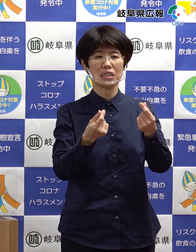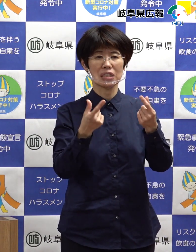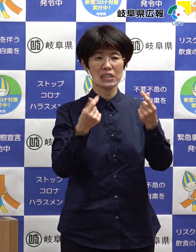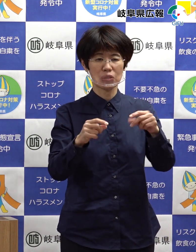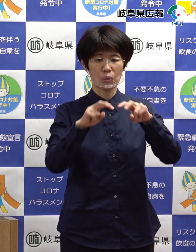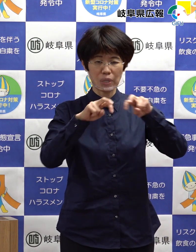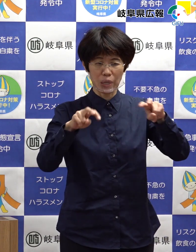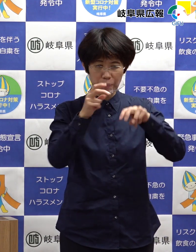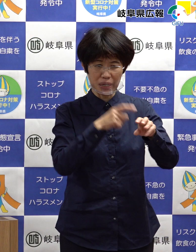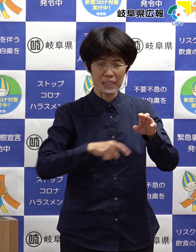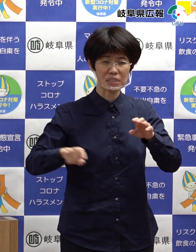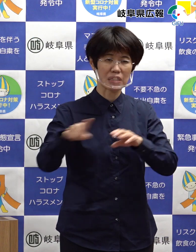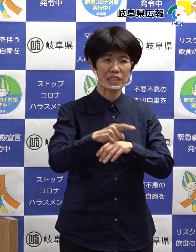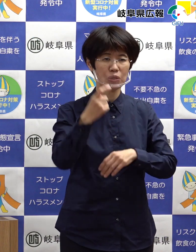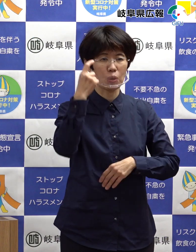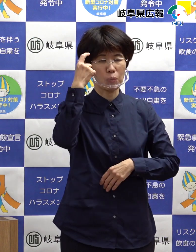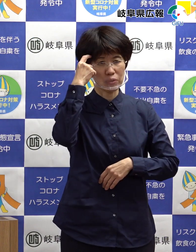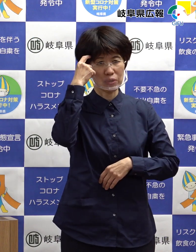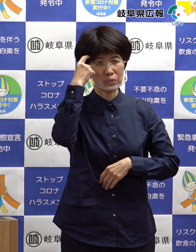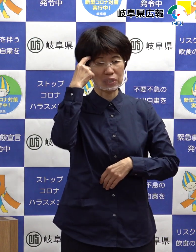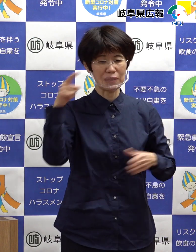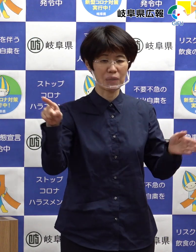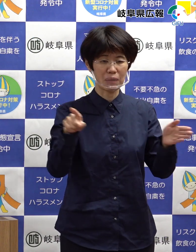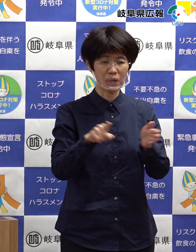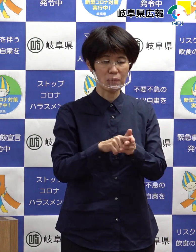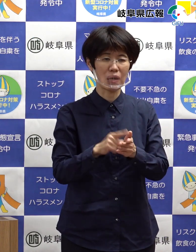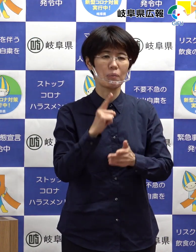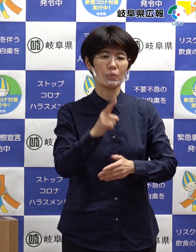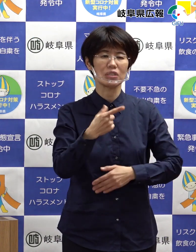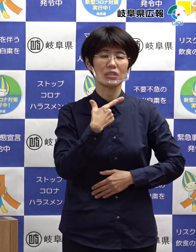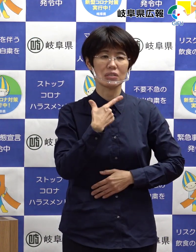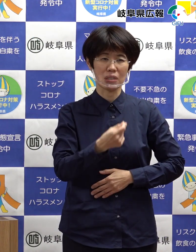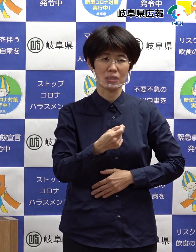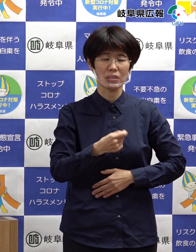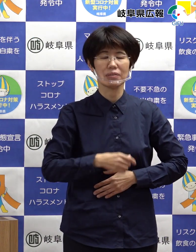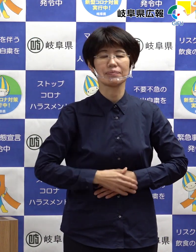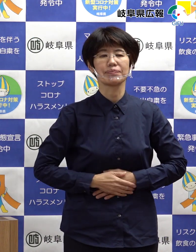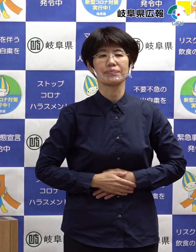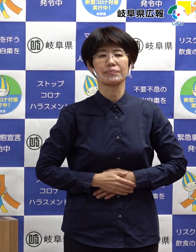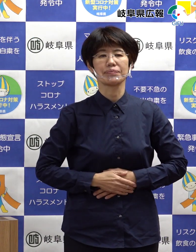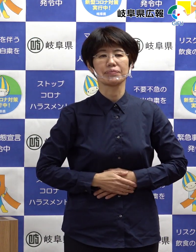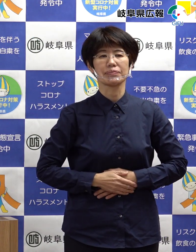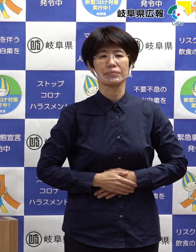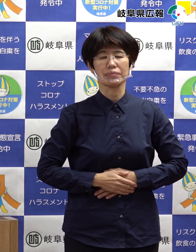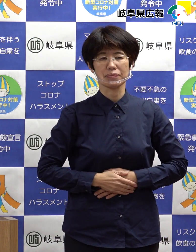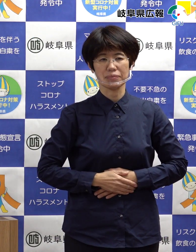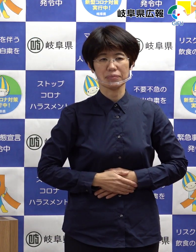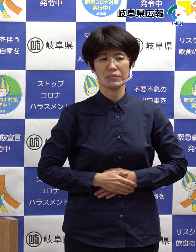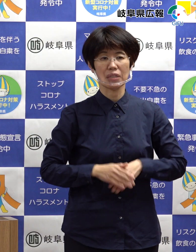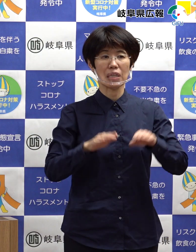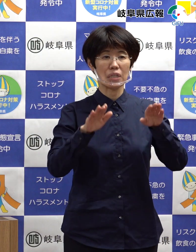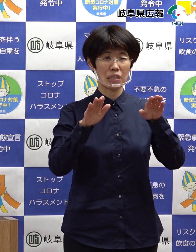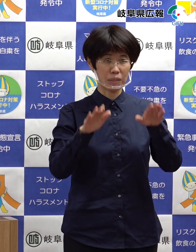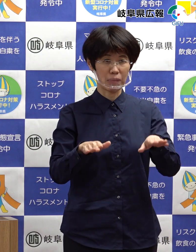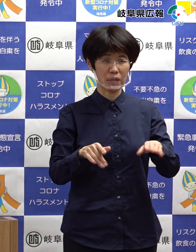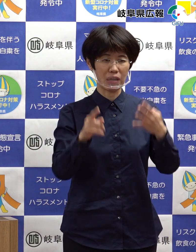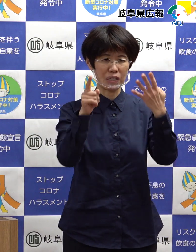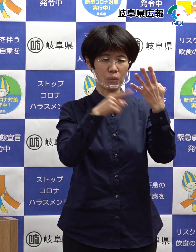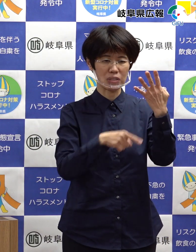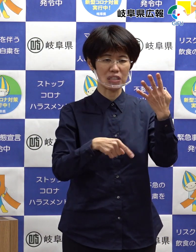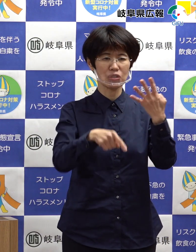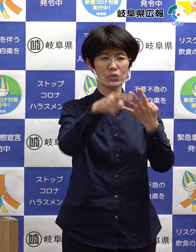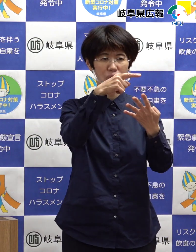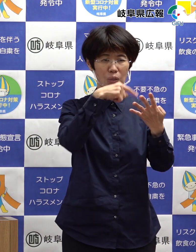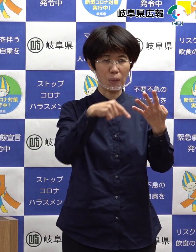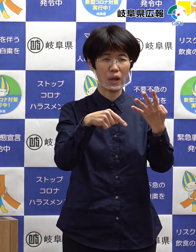まず解明することは先決というふうに今は申し上げておいた方がいいんじゃないでしょうかね。 あとその現時点で4人については